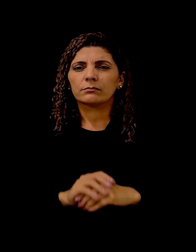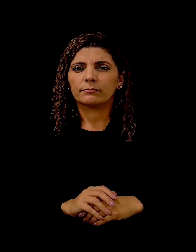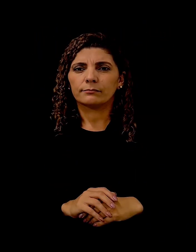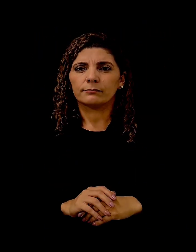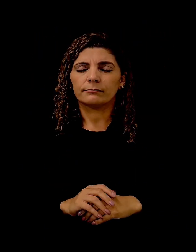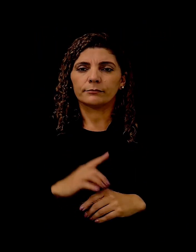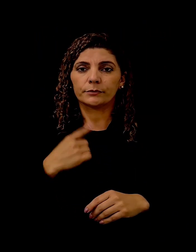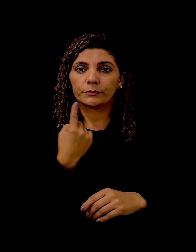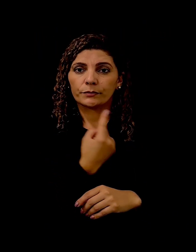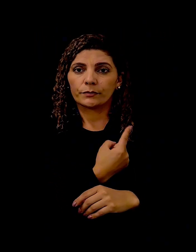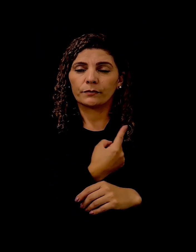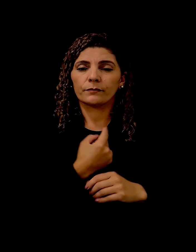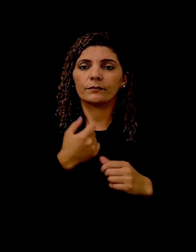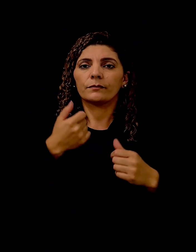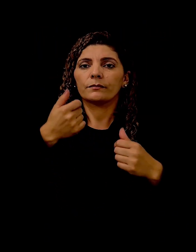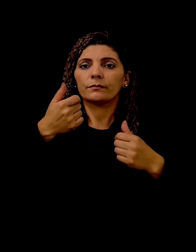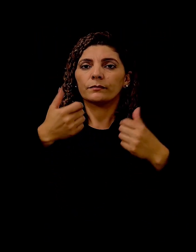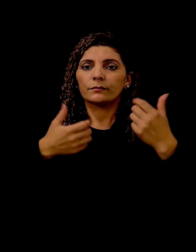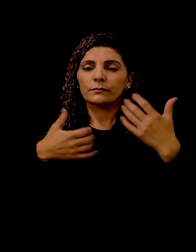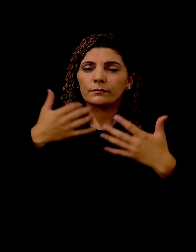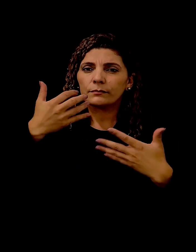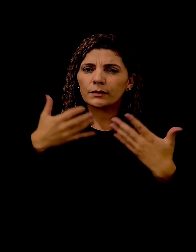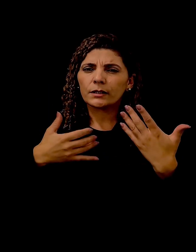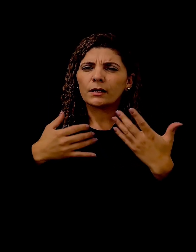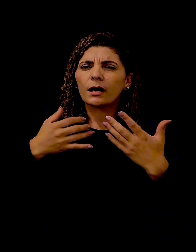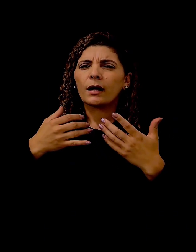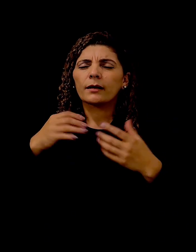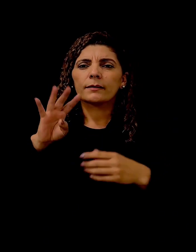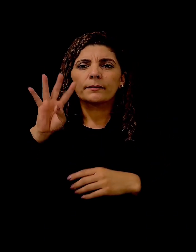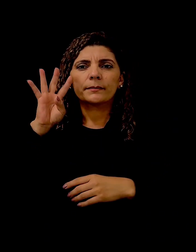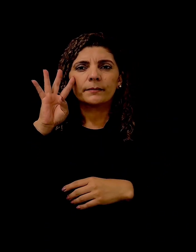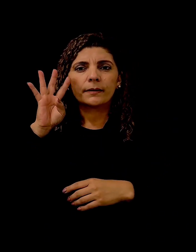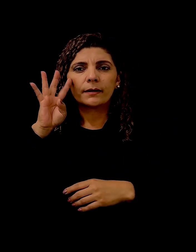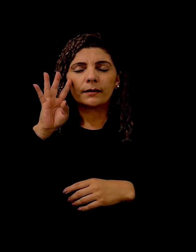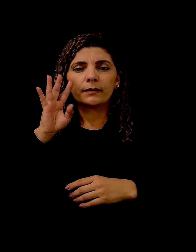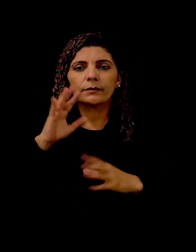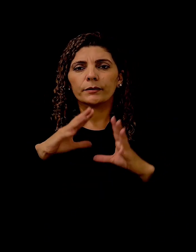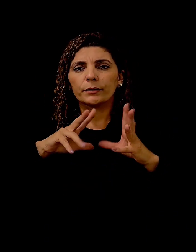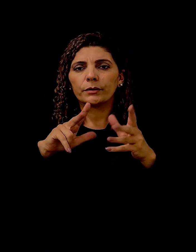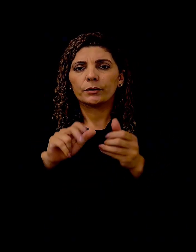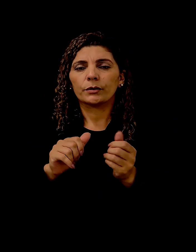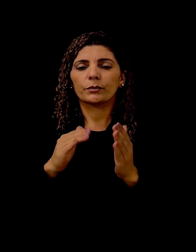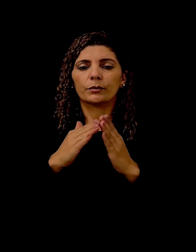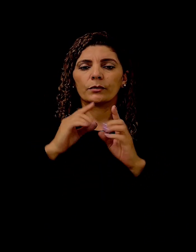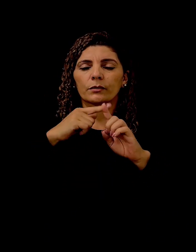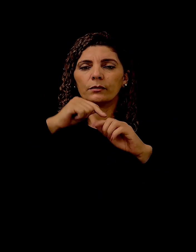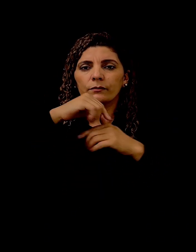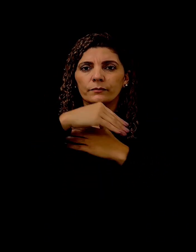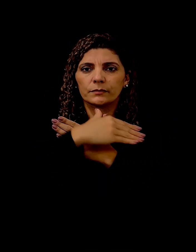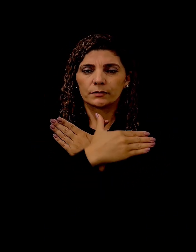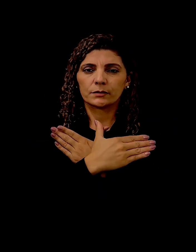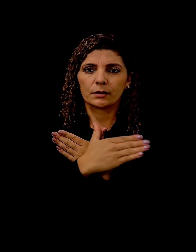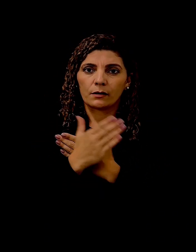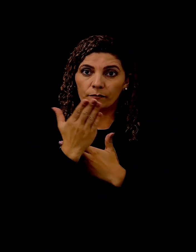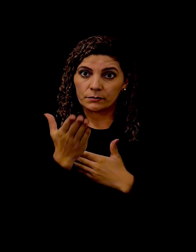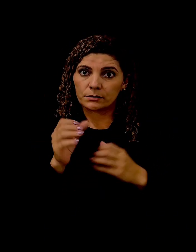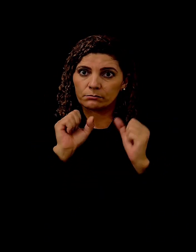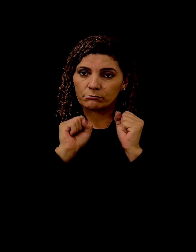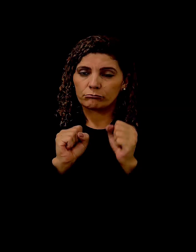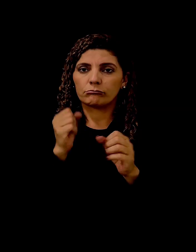nós vamos falar nesta quarta-feira. Nas igrejas universal, você pode